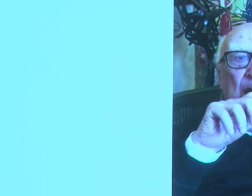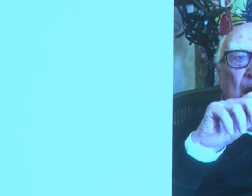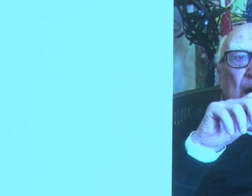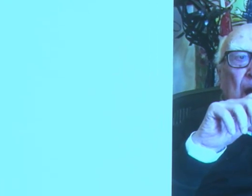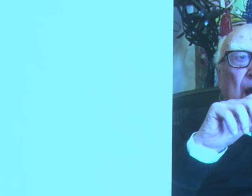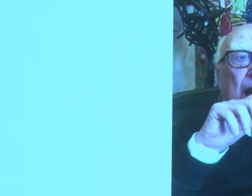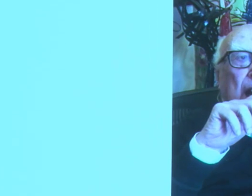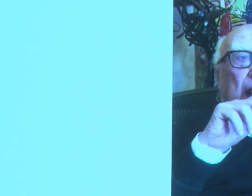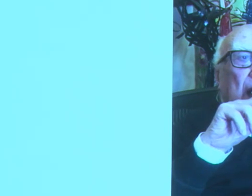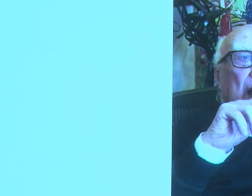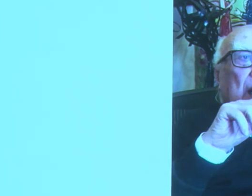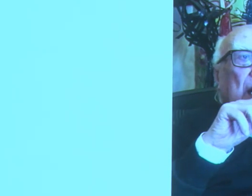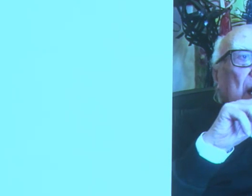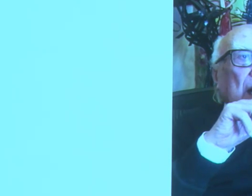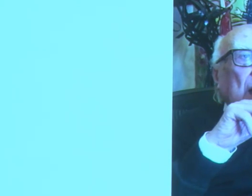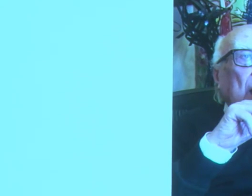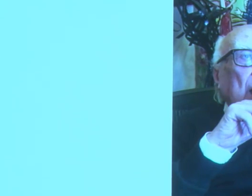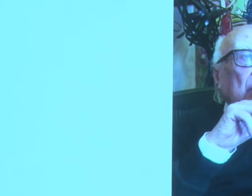che